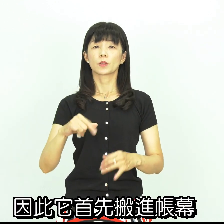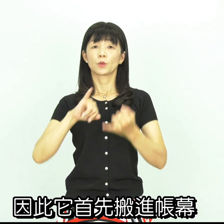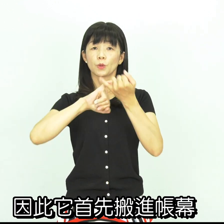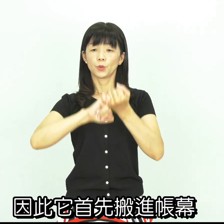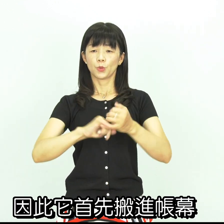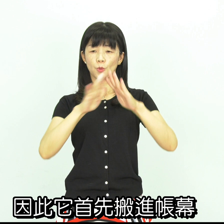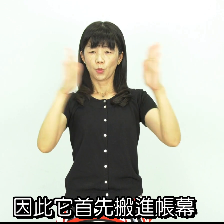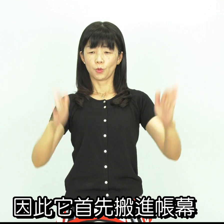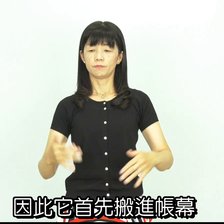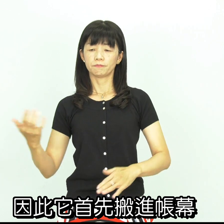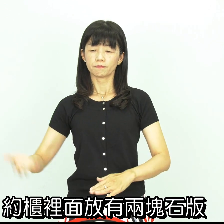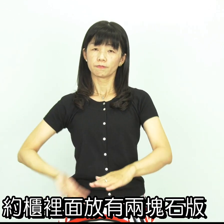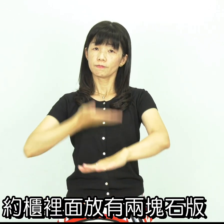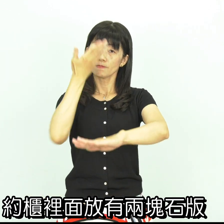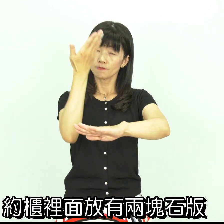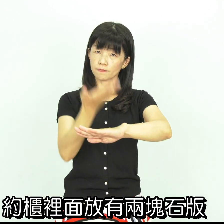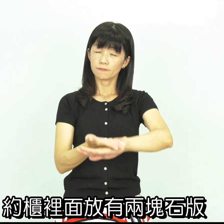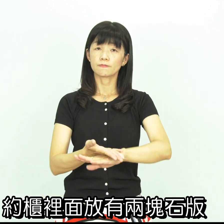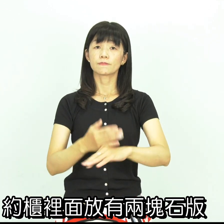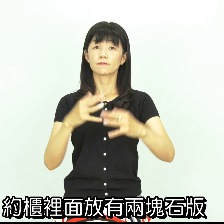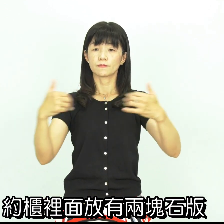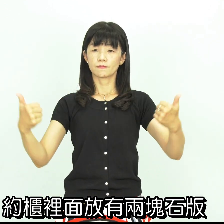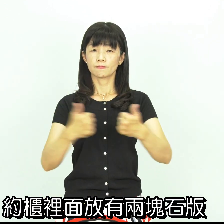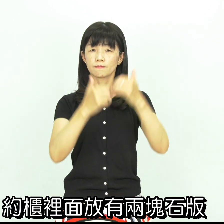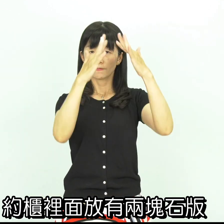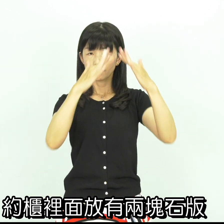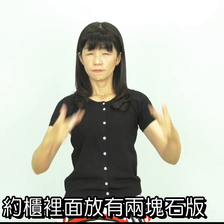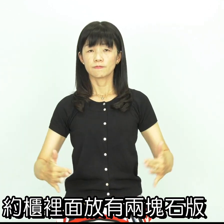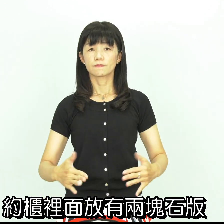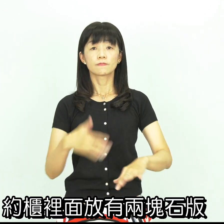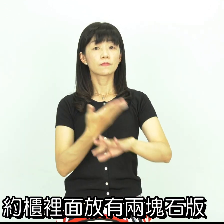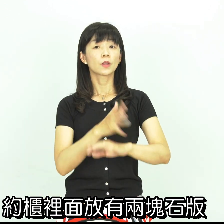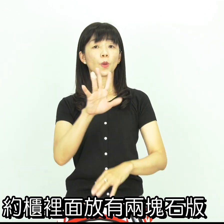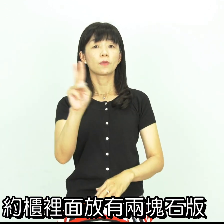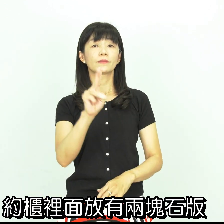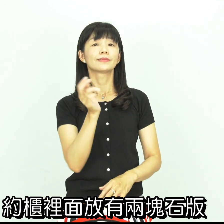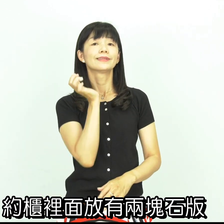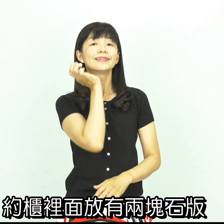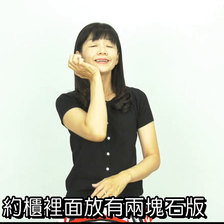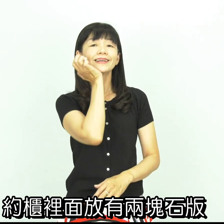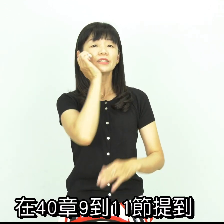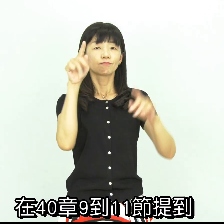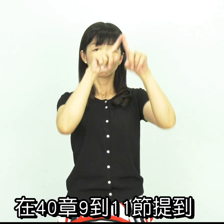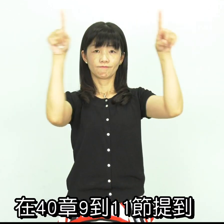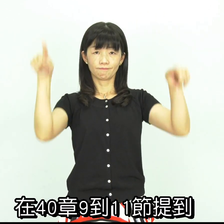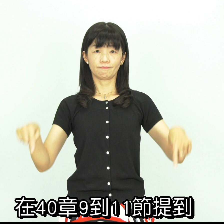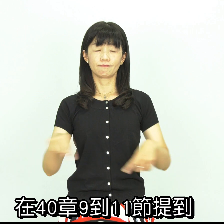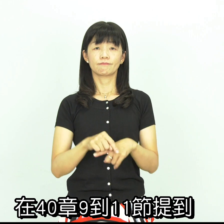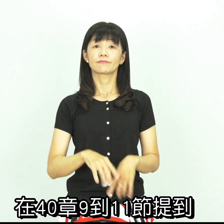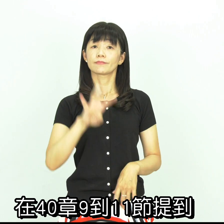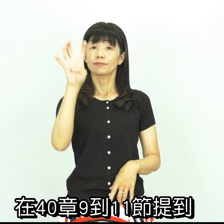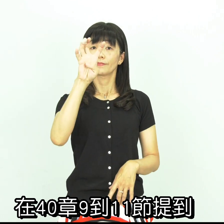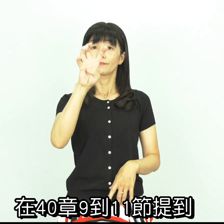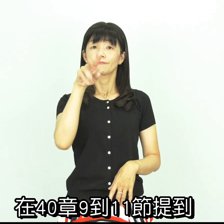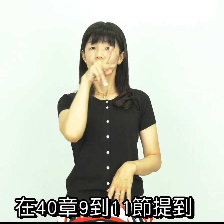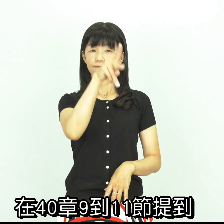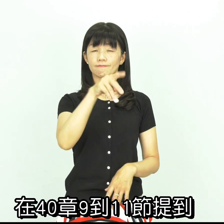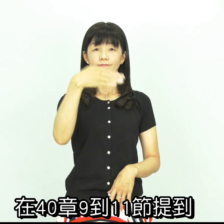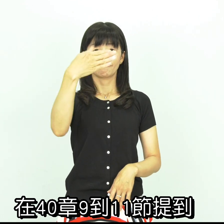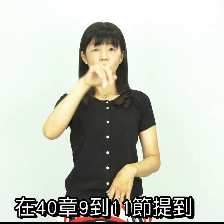幕，约柜里面放有2块石板。在40章9到11节提